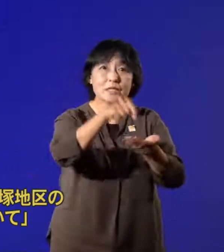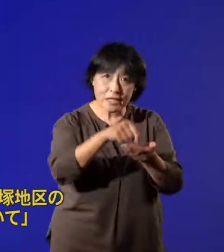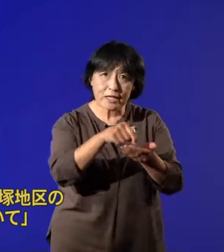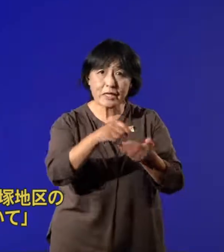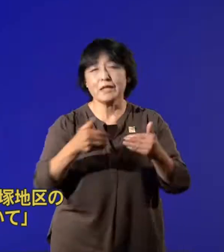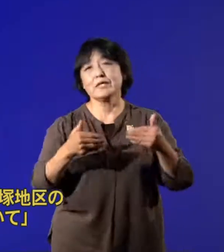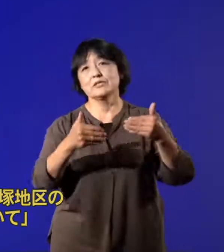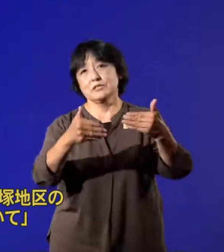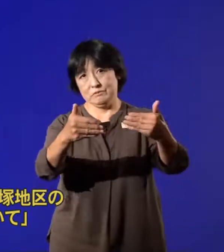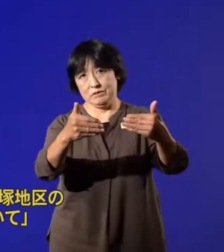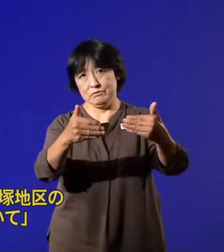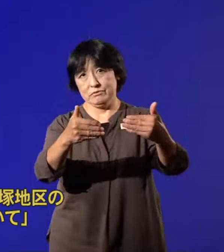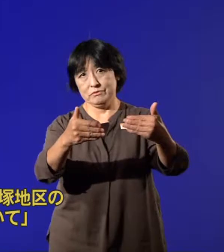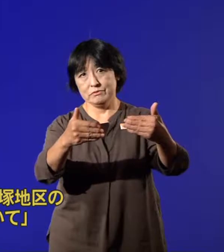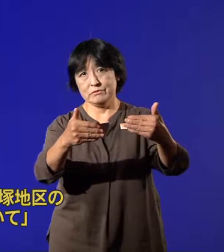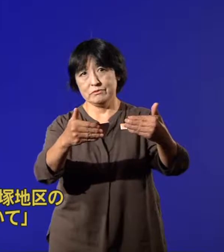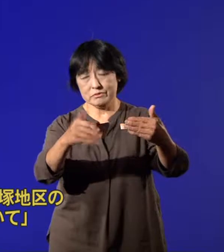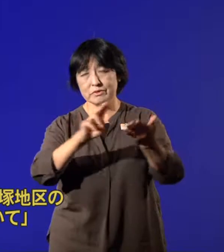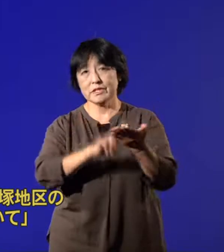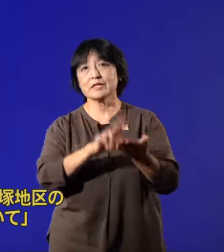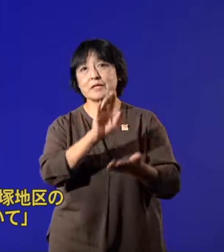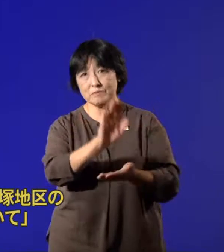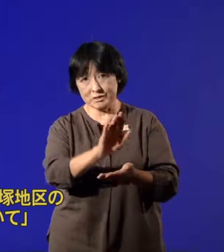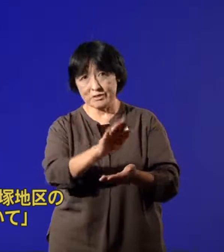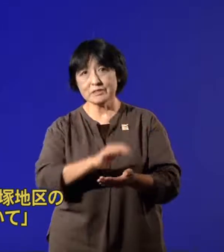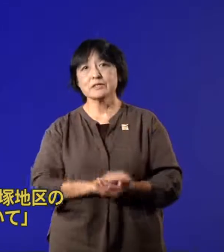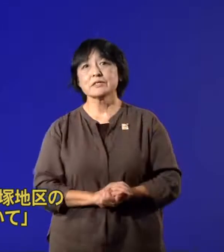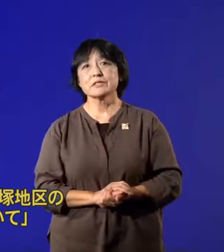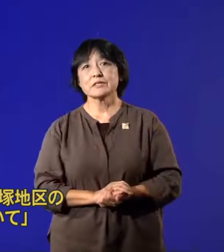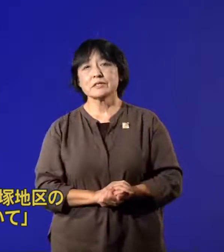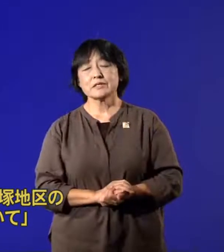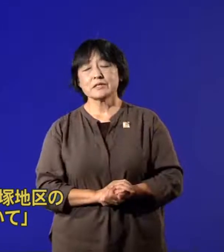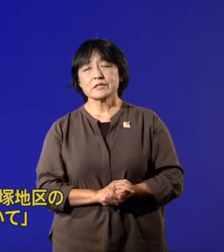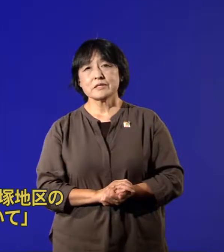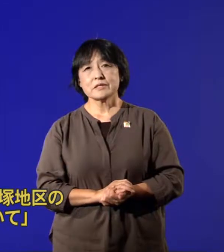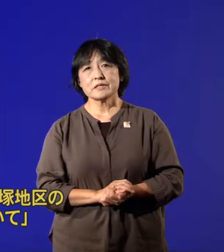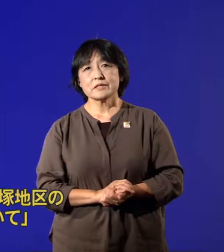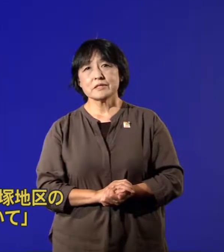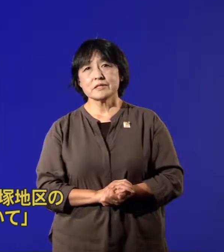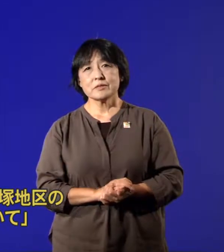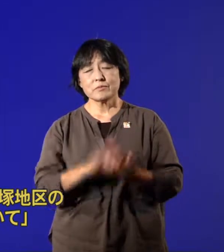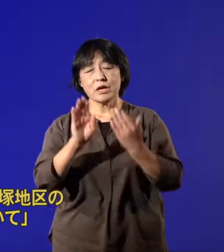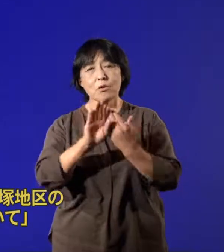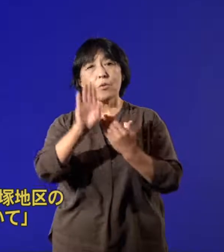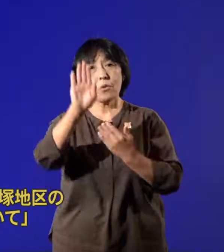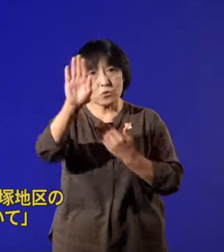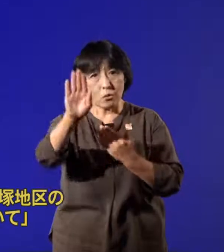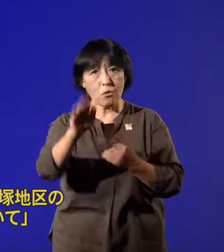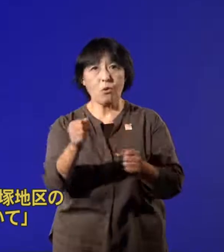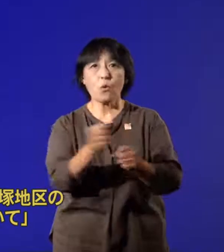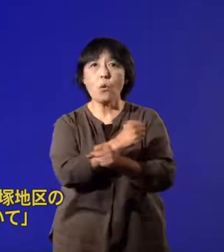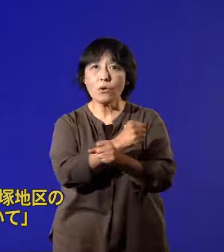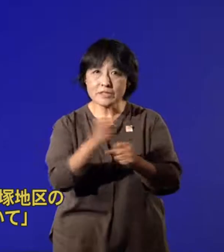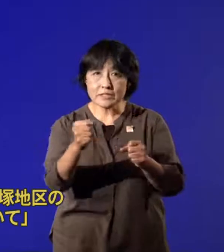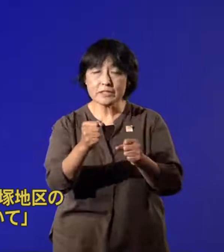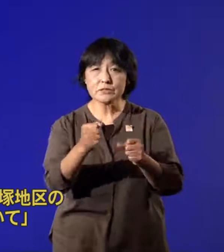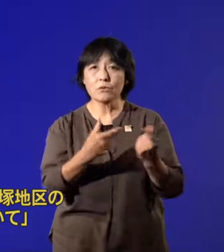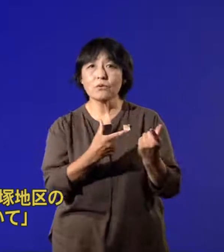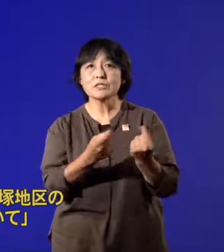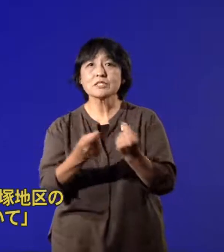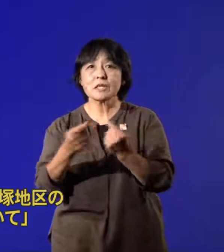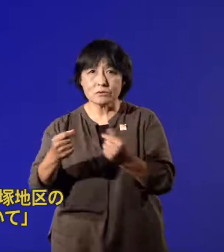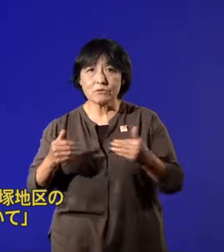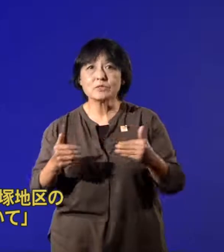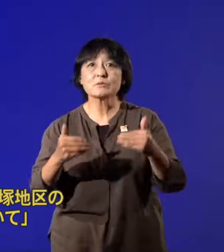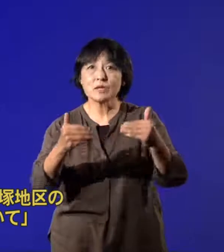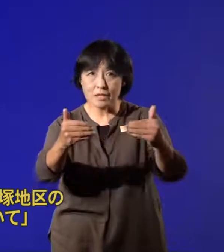ていこうということになっています。まあ、そういう意味では、まあ、これ今後の工事、まあ、しっかり進めながらです